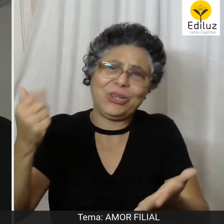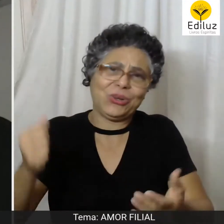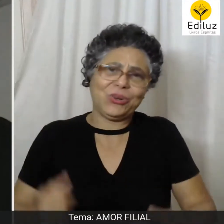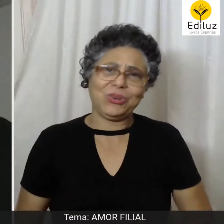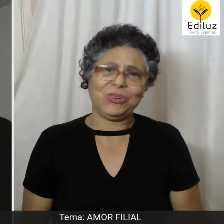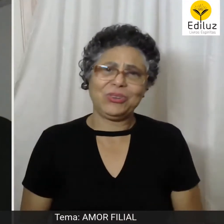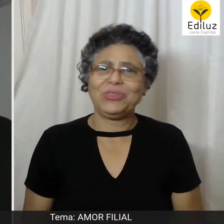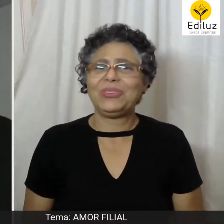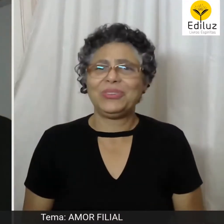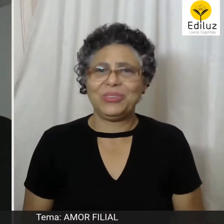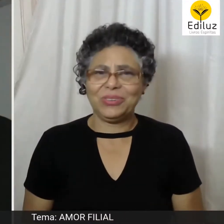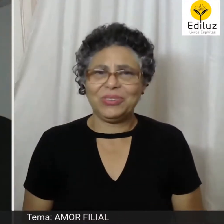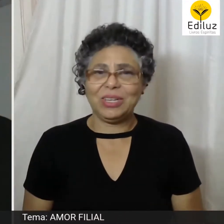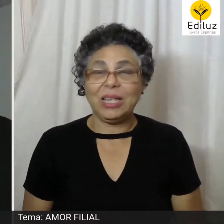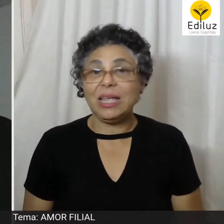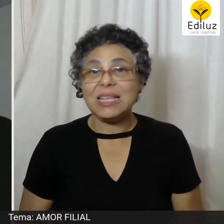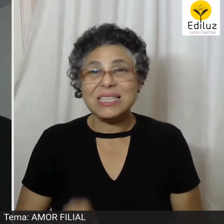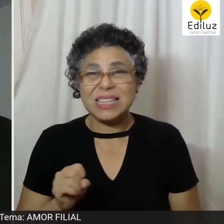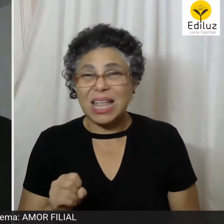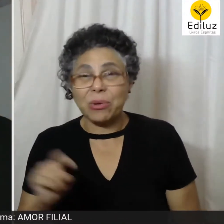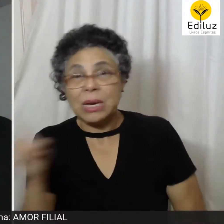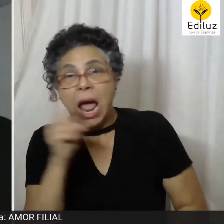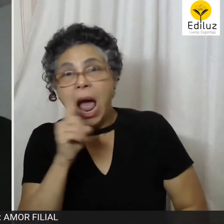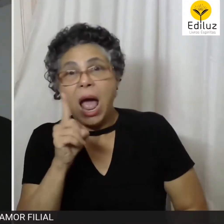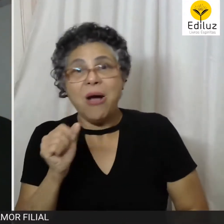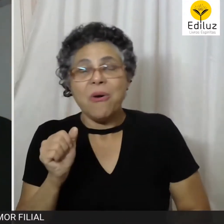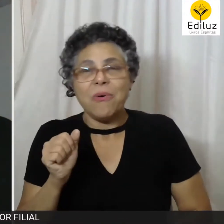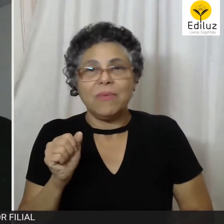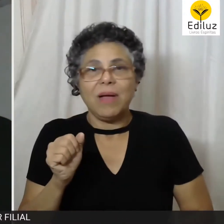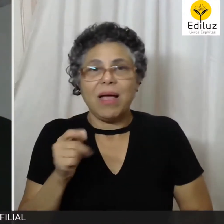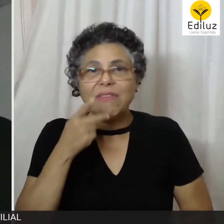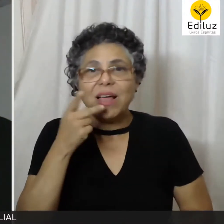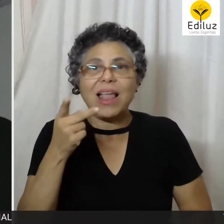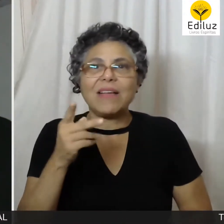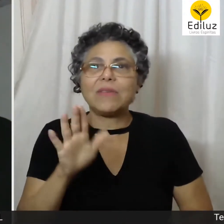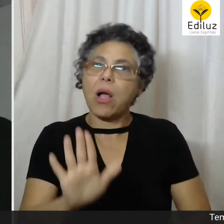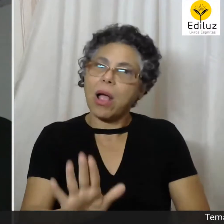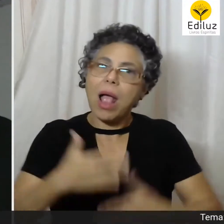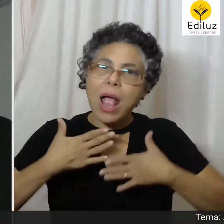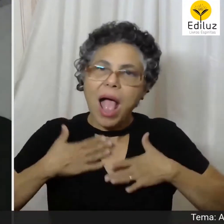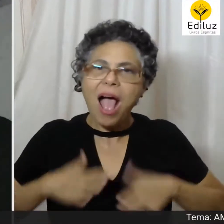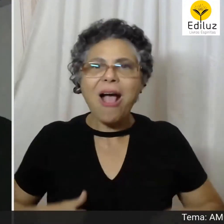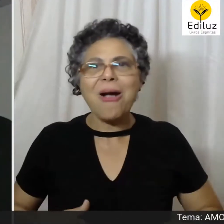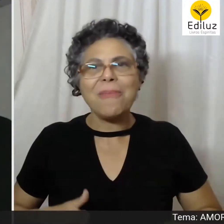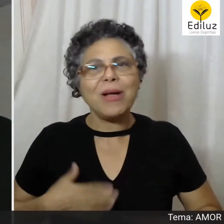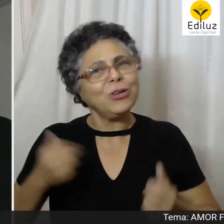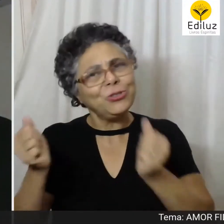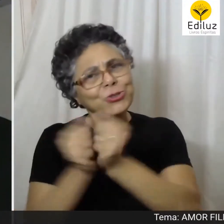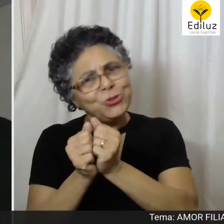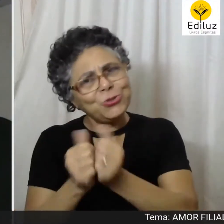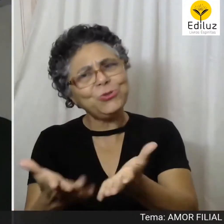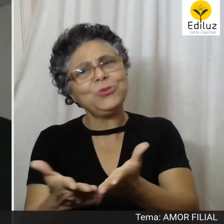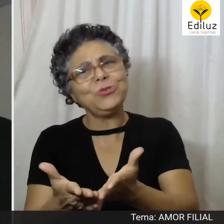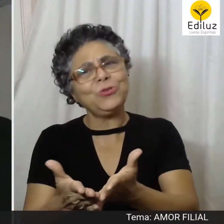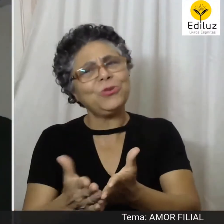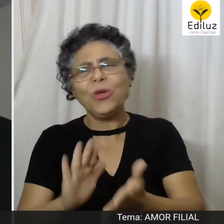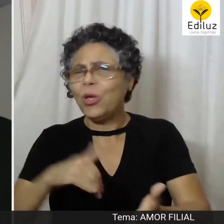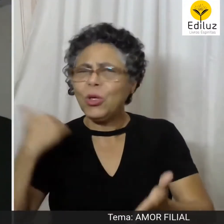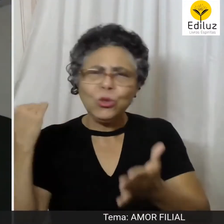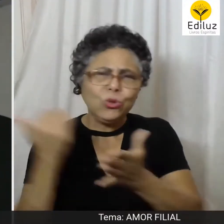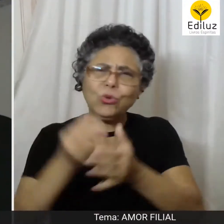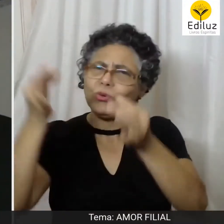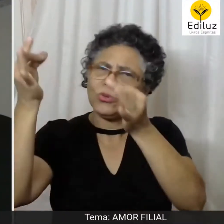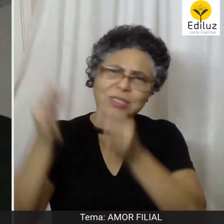E que diante de um não, de uma negativa, que dissesse, eu estou aqui, ou que vai dar tudo certo.